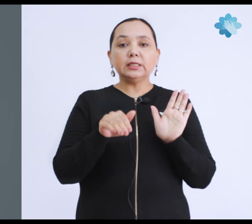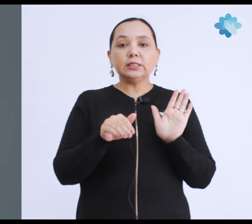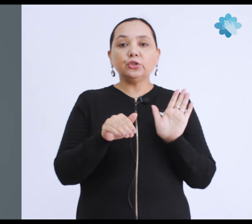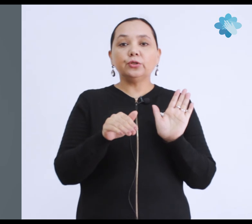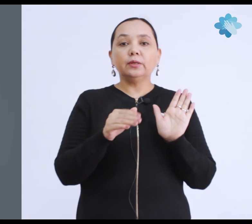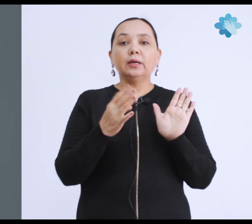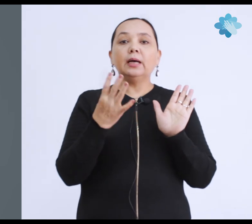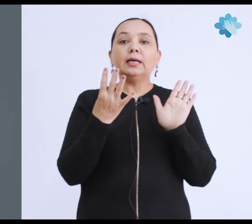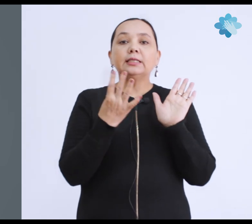8000,